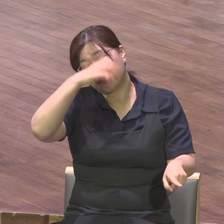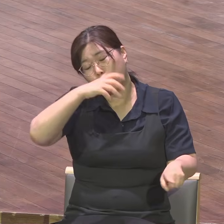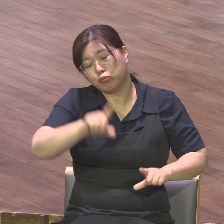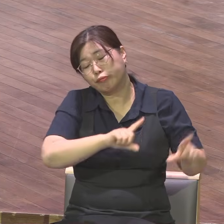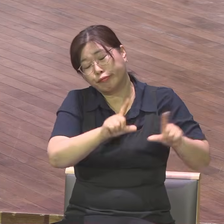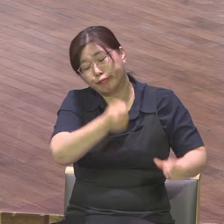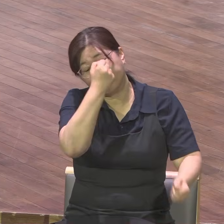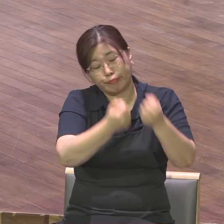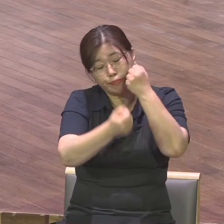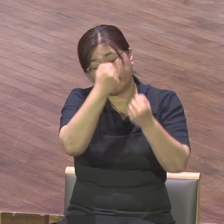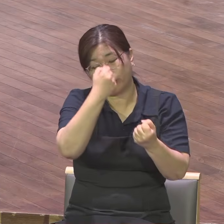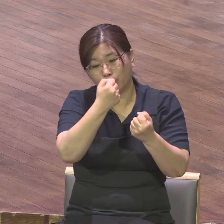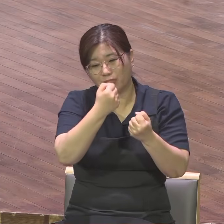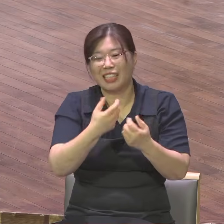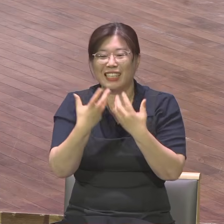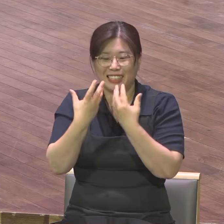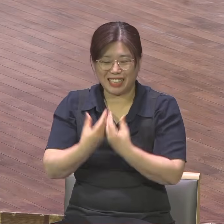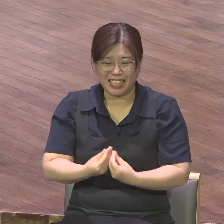거예요.